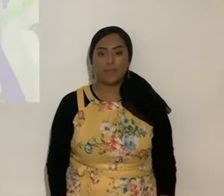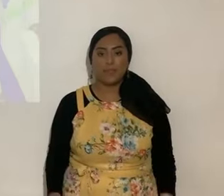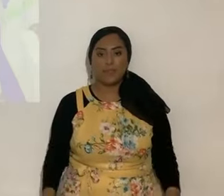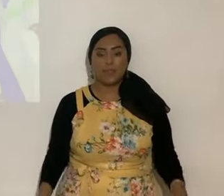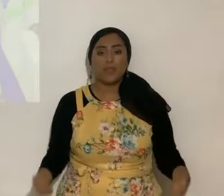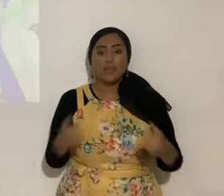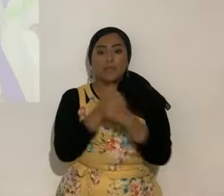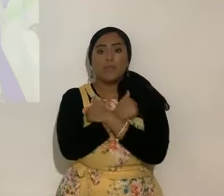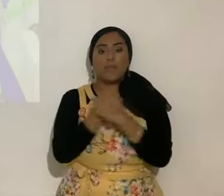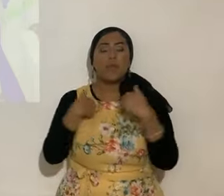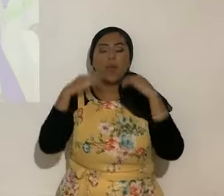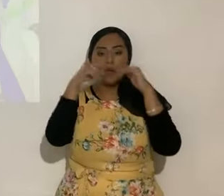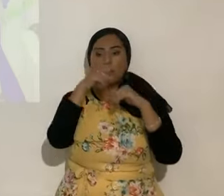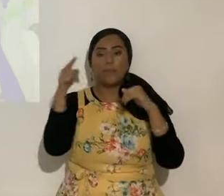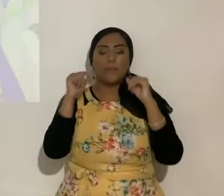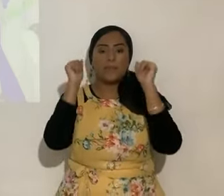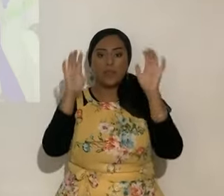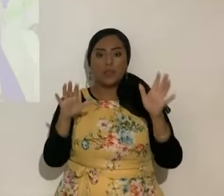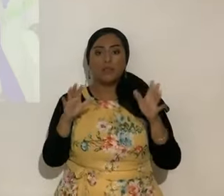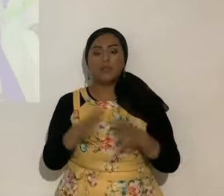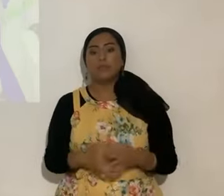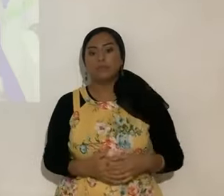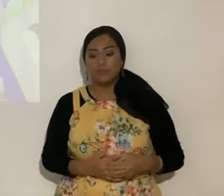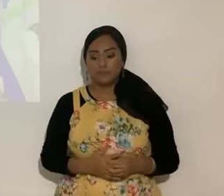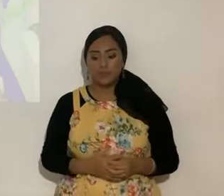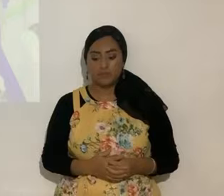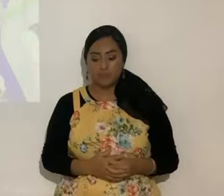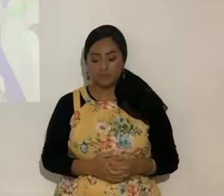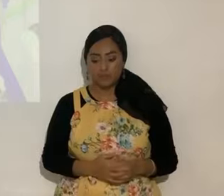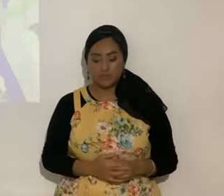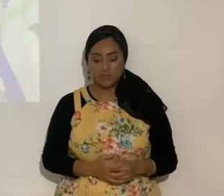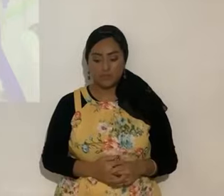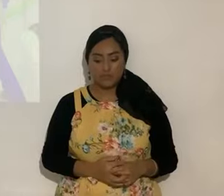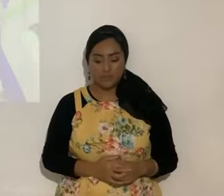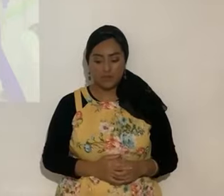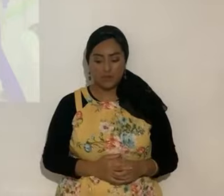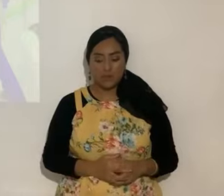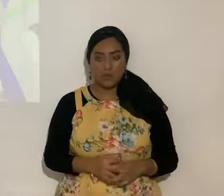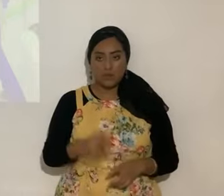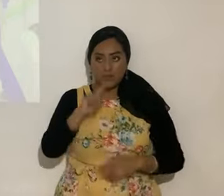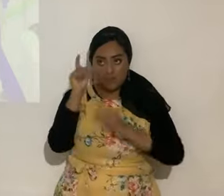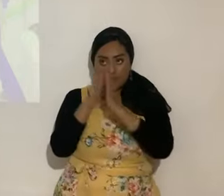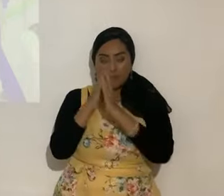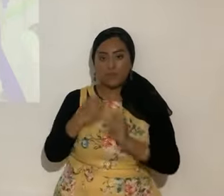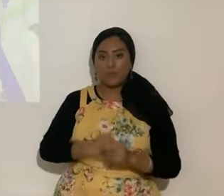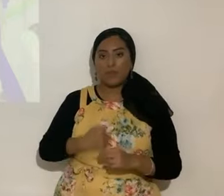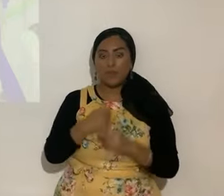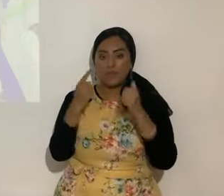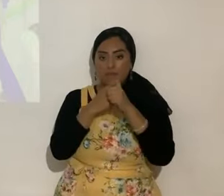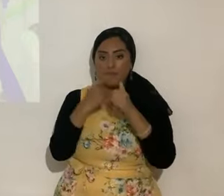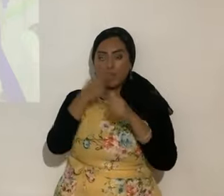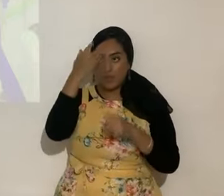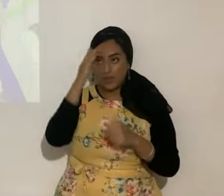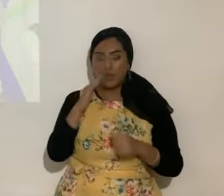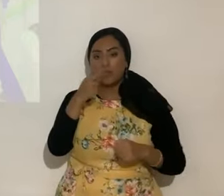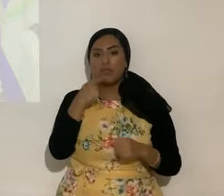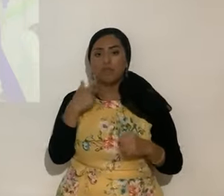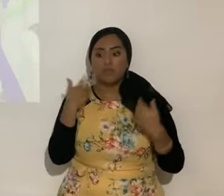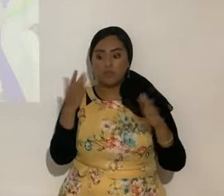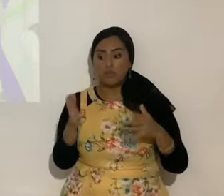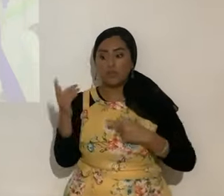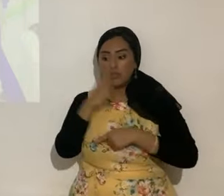Amado, yo espero que prosperes, aleluya. Bueno, entonces, pídele perdón primero a Elohim, y ustedes dirán, ya pasamos